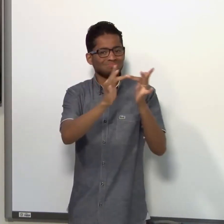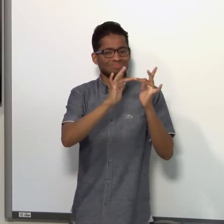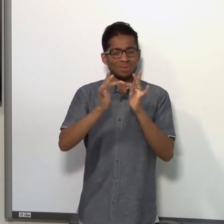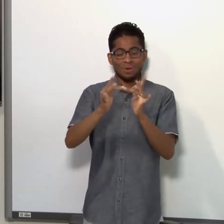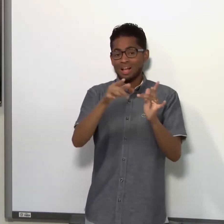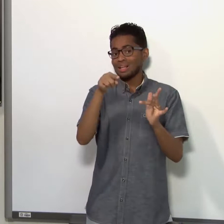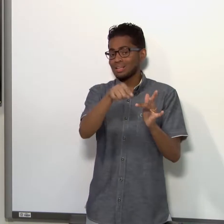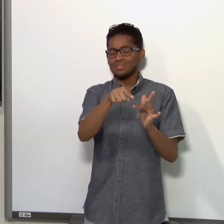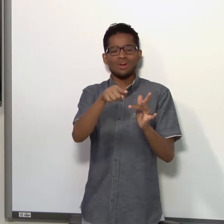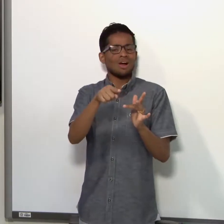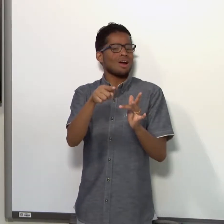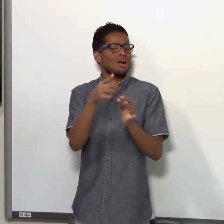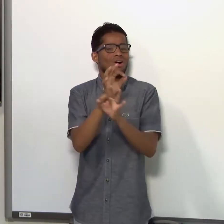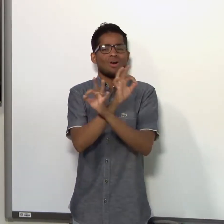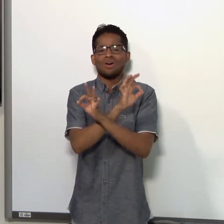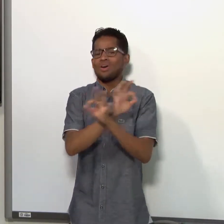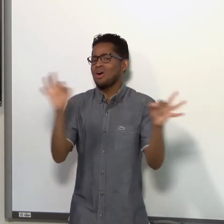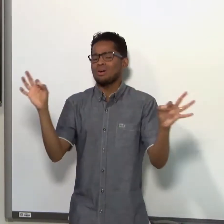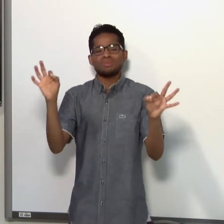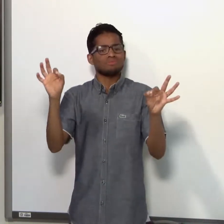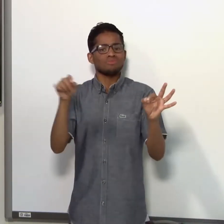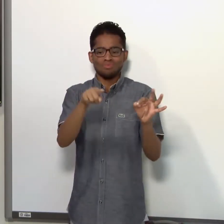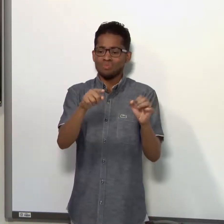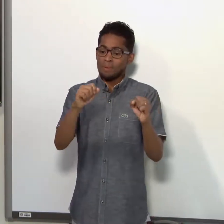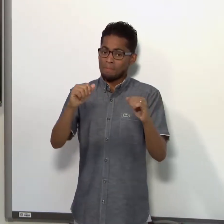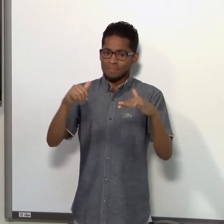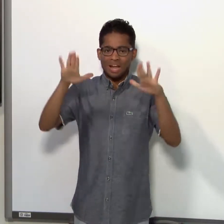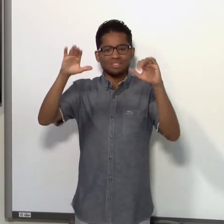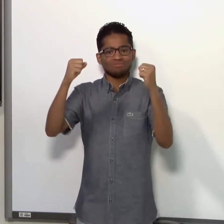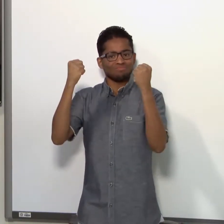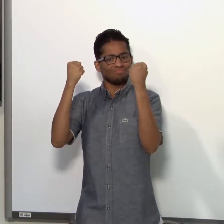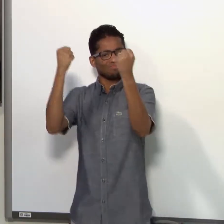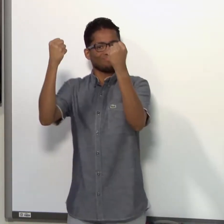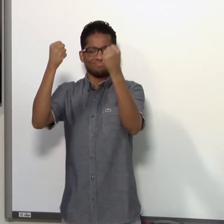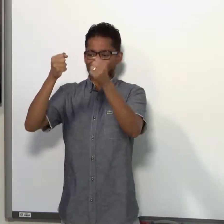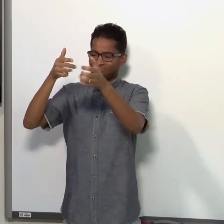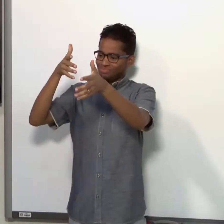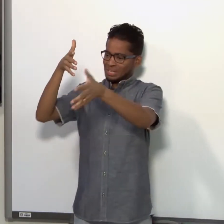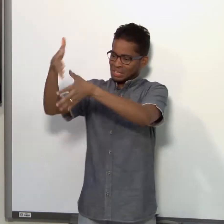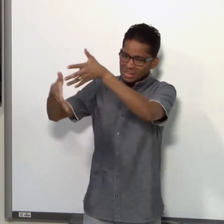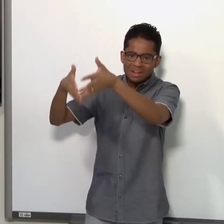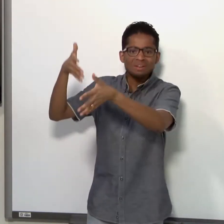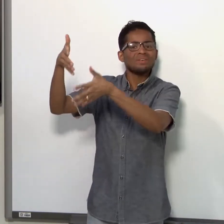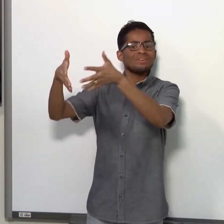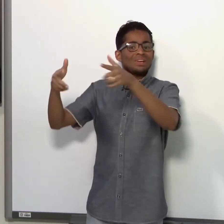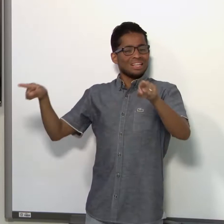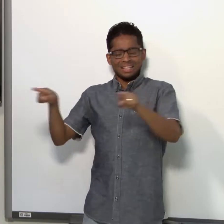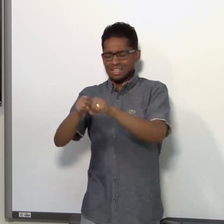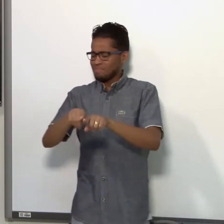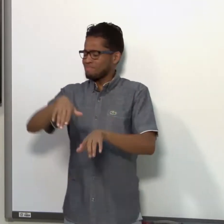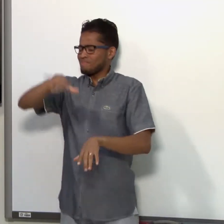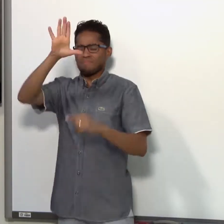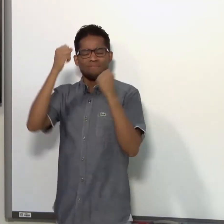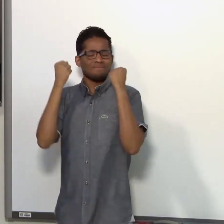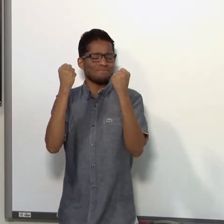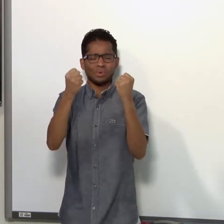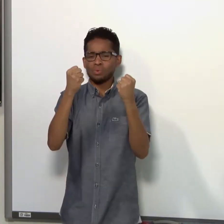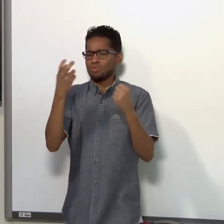Houve o contato entre essas comunidades. E isso foi ótimo, porque fortaleceu a língua de